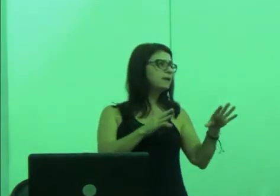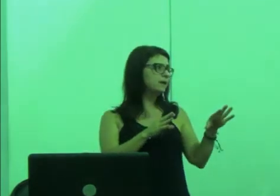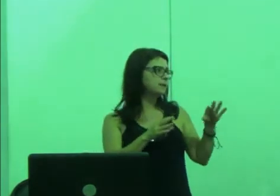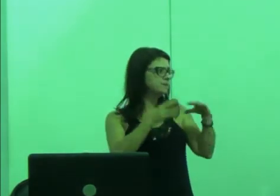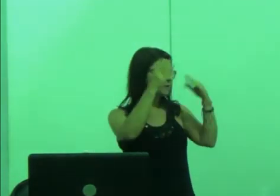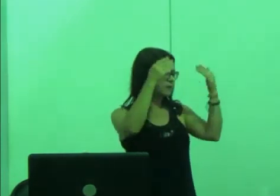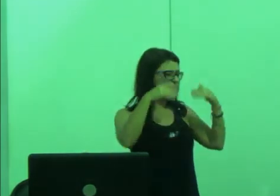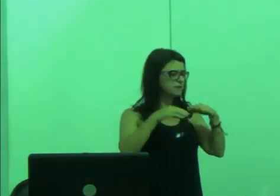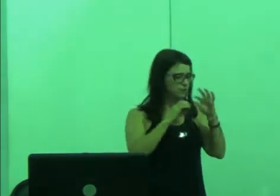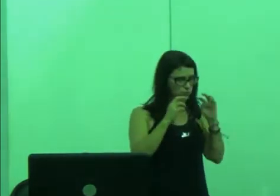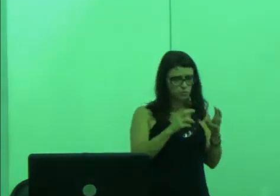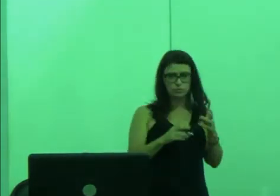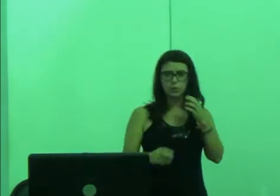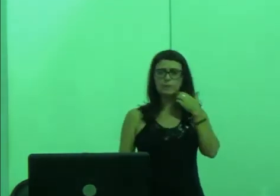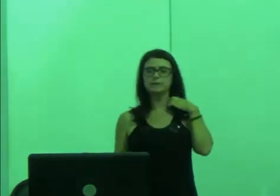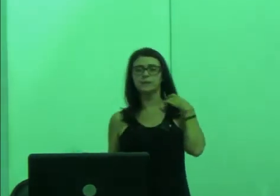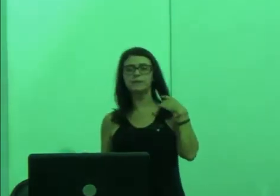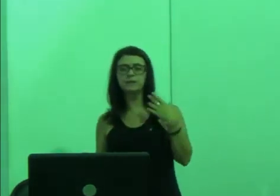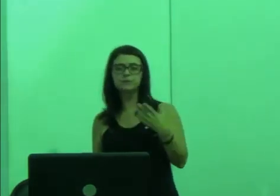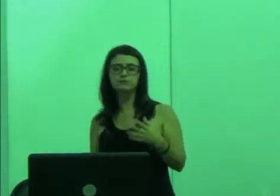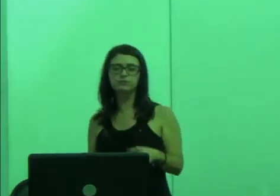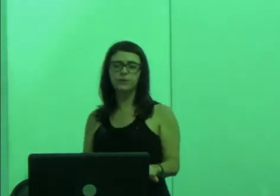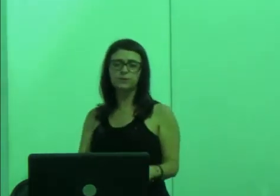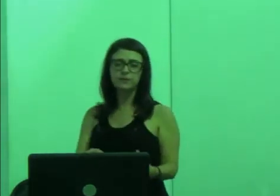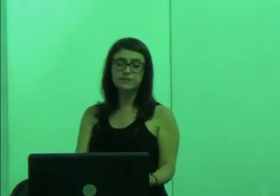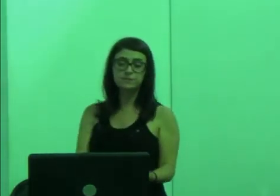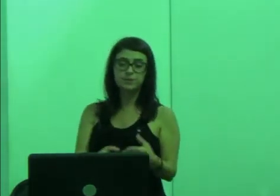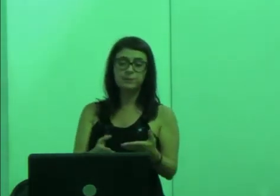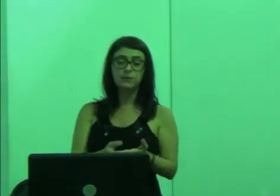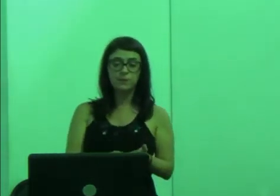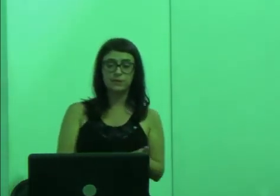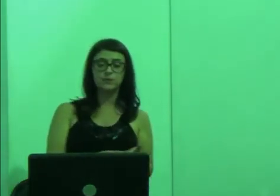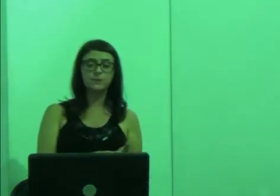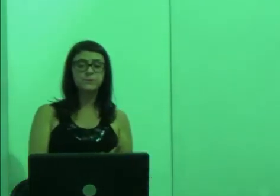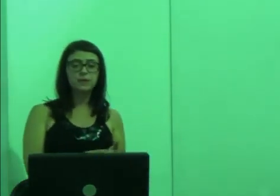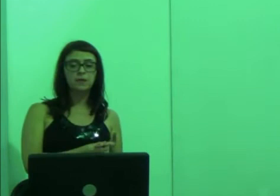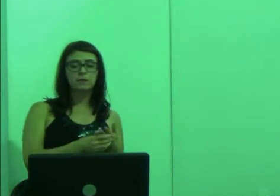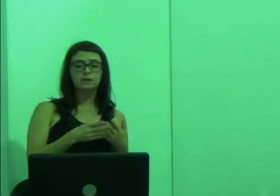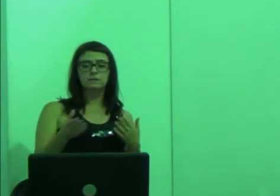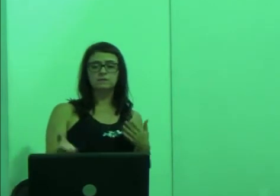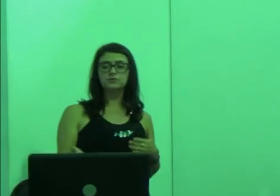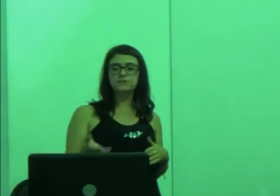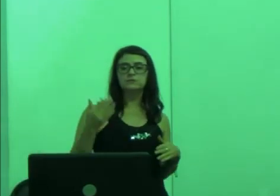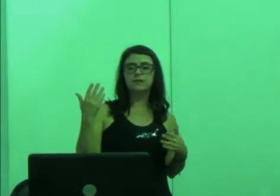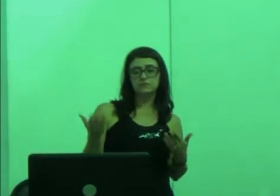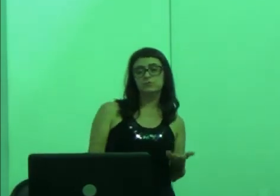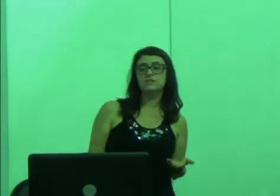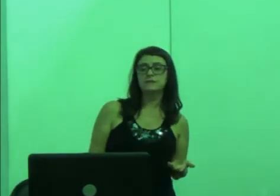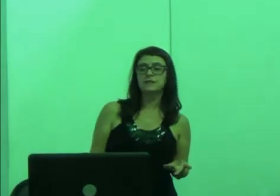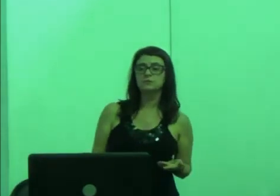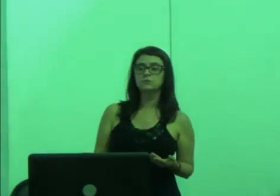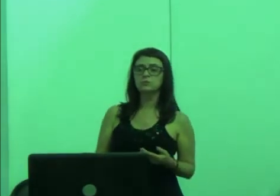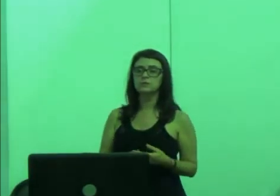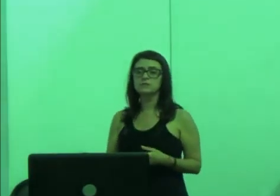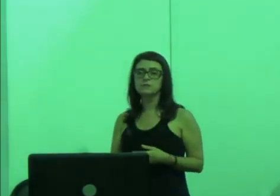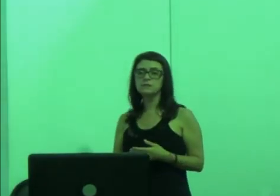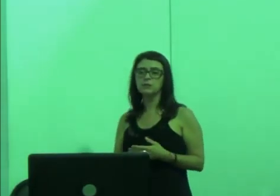ela esse texto todo no comentário. E ela me devolveu então esse primeiro e-mail, né? Dizendo que ela tinha aceitado todas as